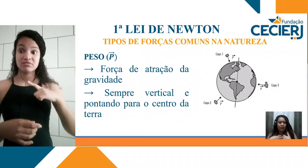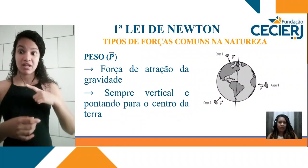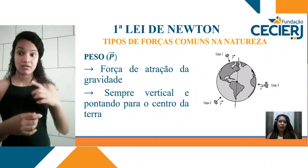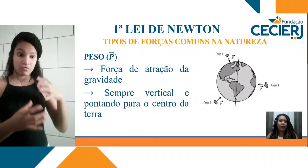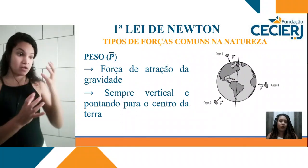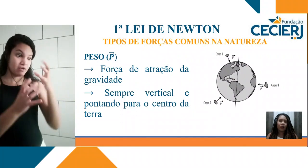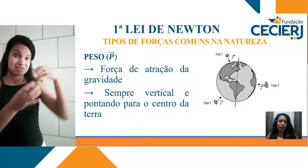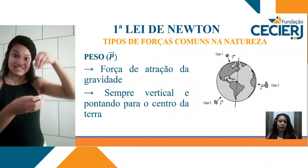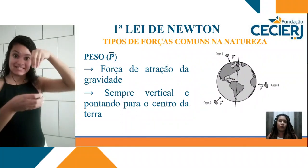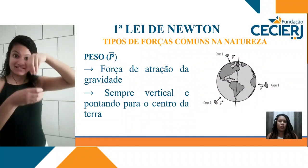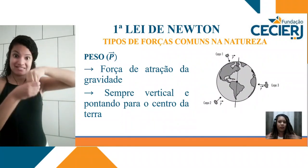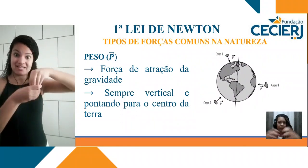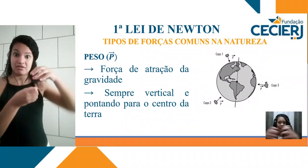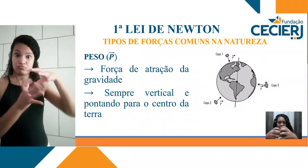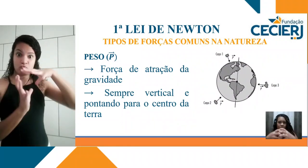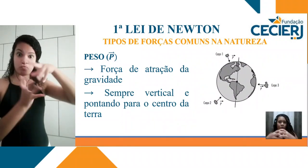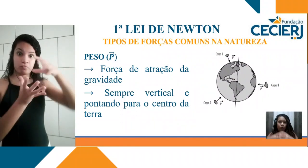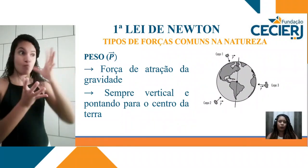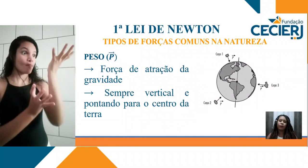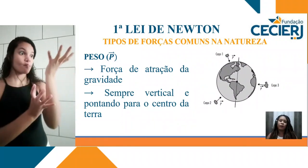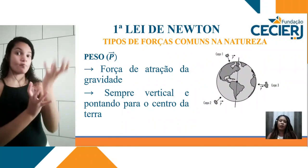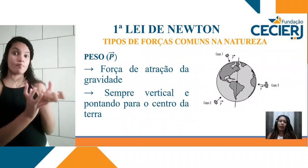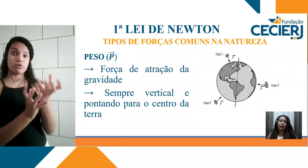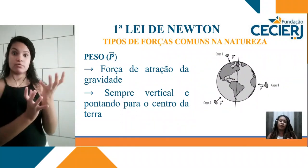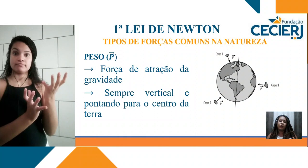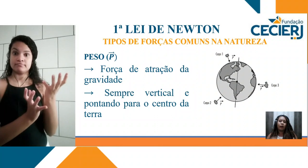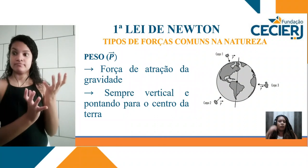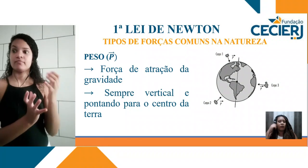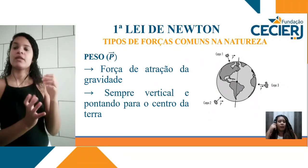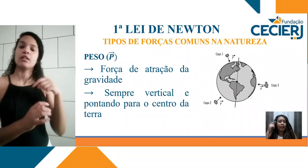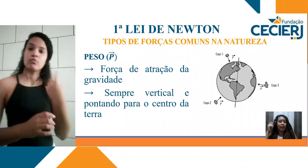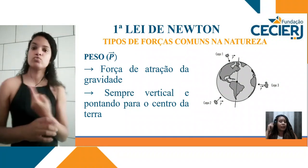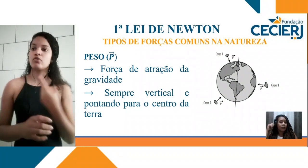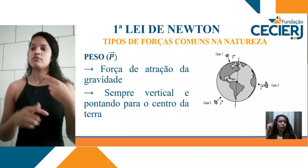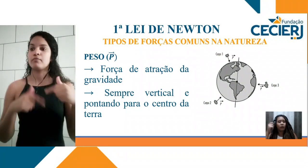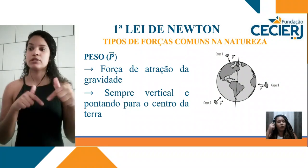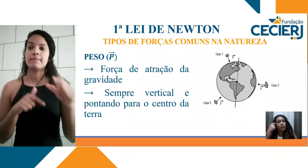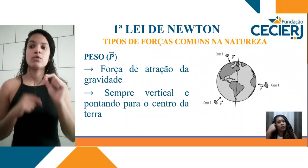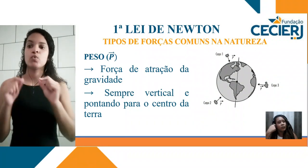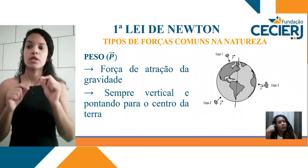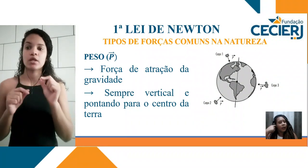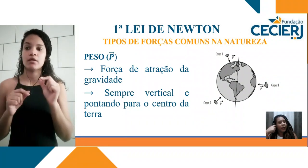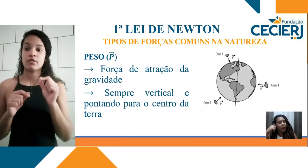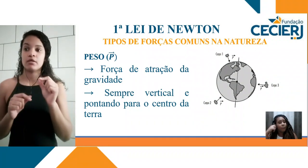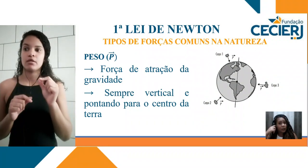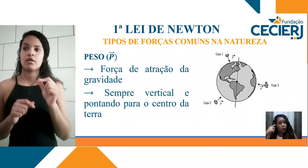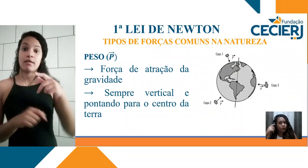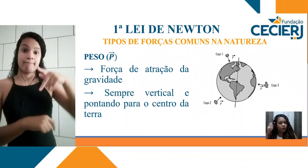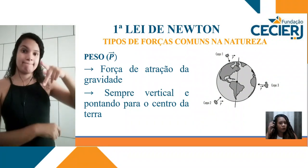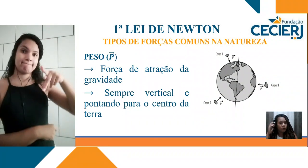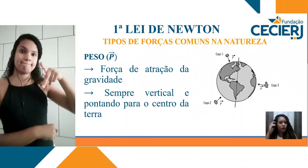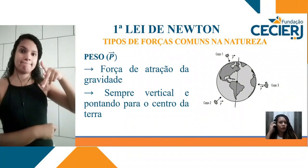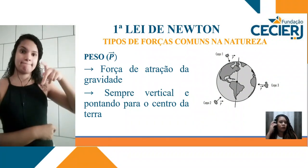nossa massa para perto dela. Então a gente se atrai um ao outro. E aí a gente vai trabalhar aqui com uma força